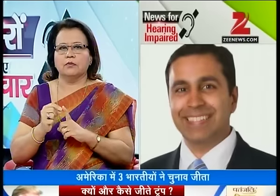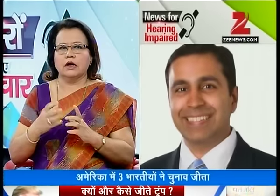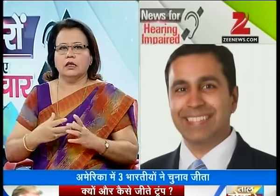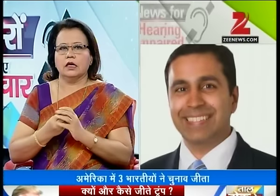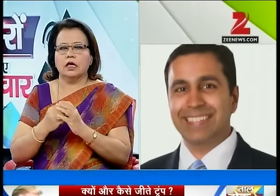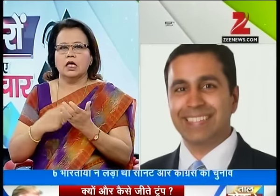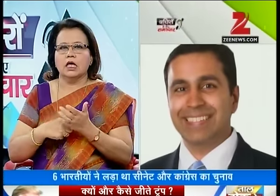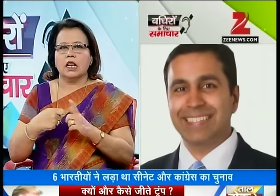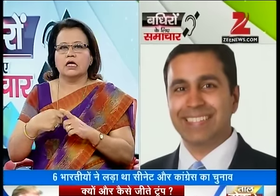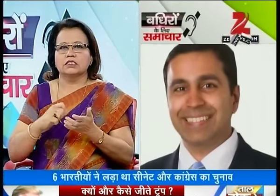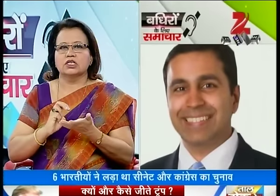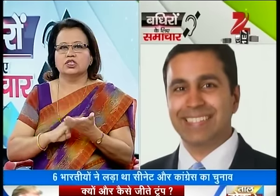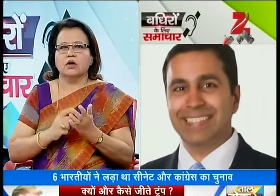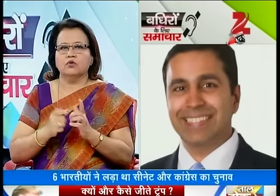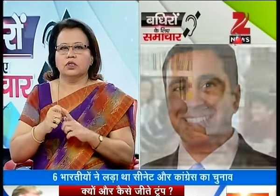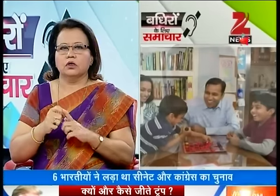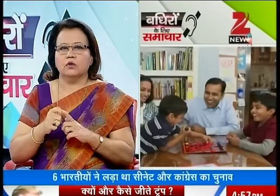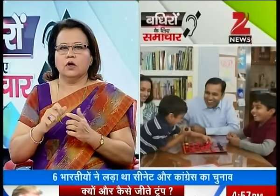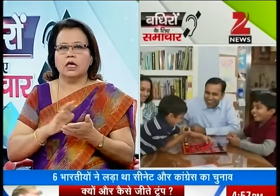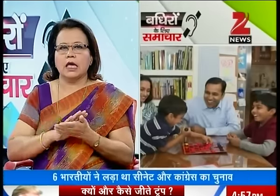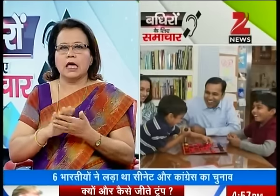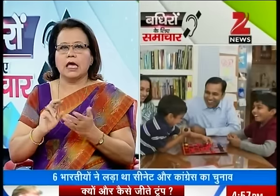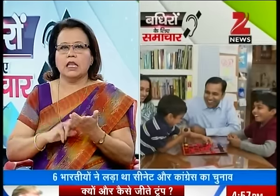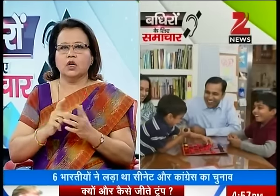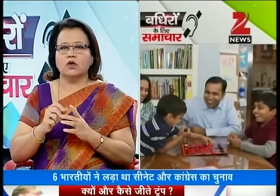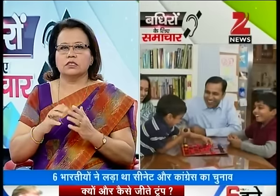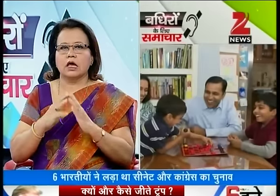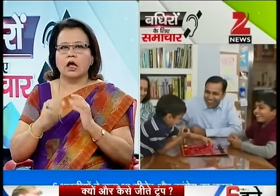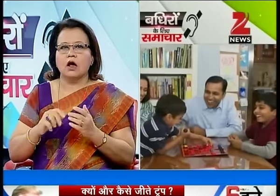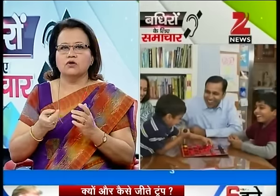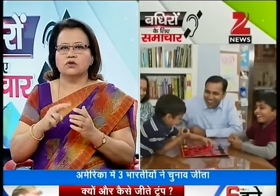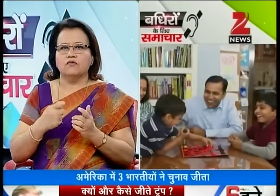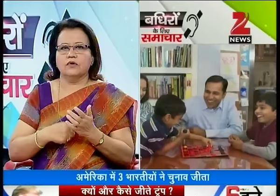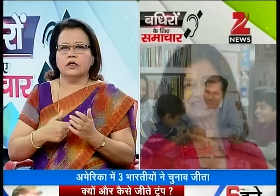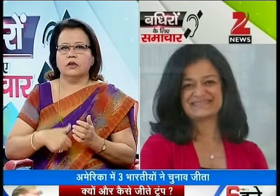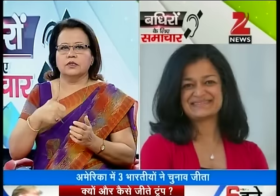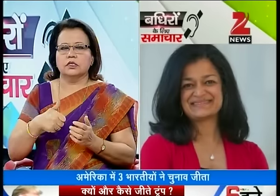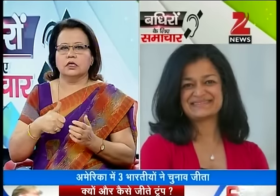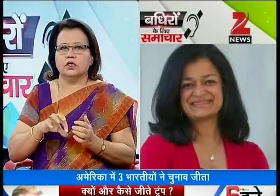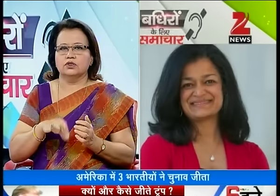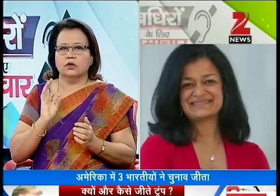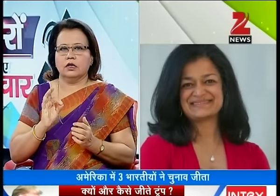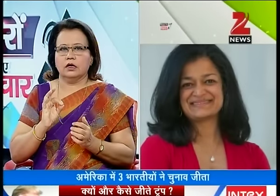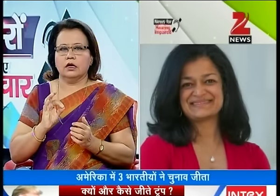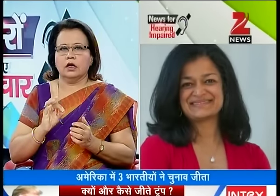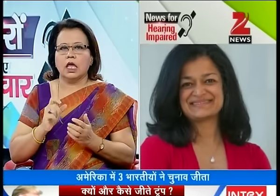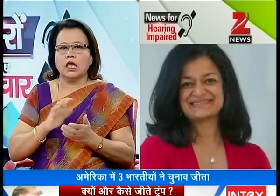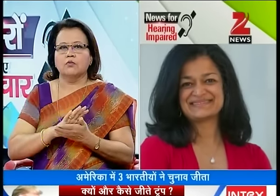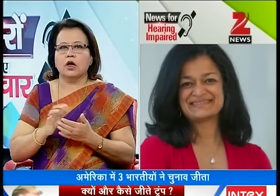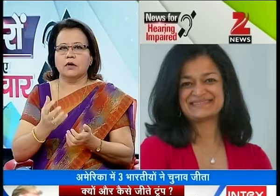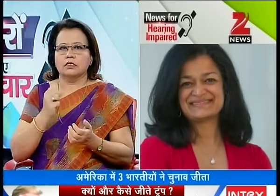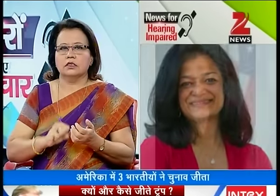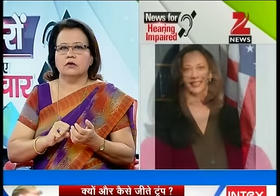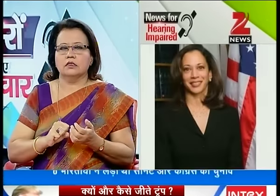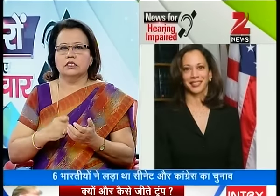डेमोक्रेटिक पार्टी के ही राज कृष्णमूर्ति को इलिनॉय से हाउस ऑफ रिप्रेजेंटेटिव के लिए चुना गया। ये